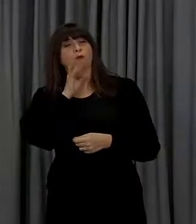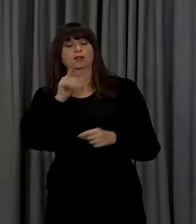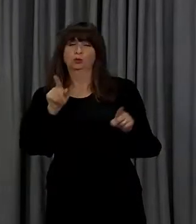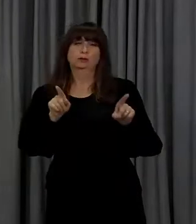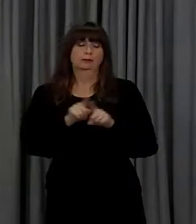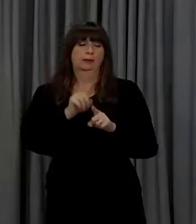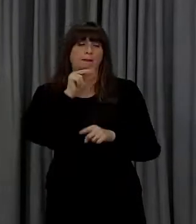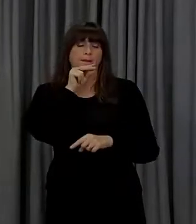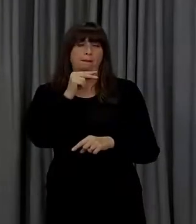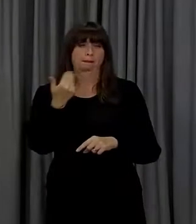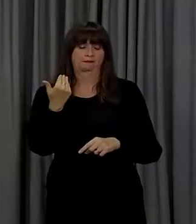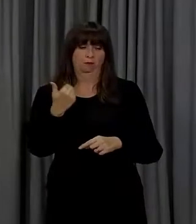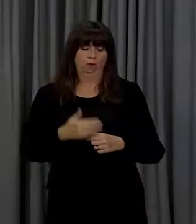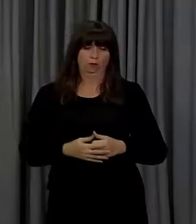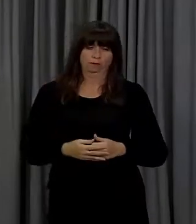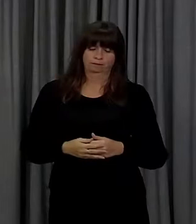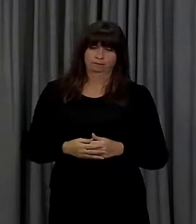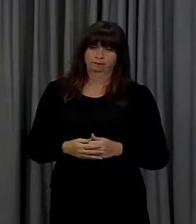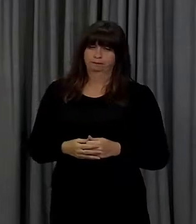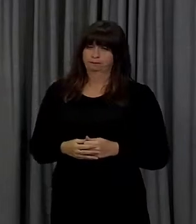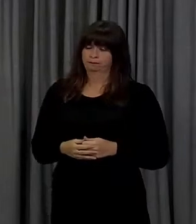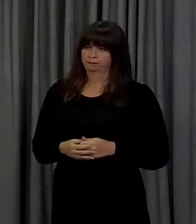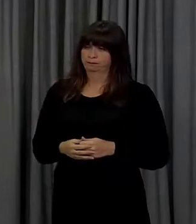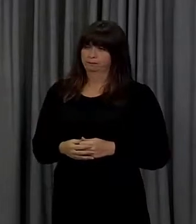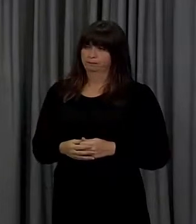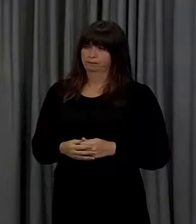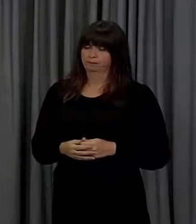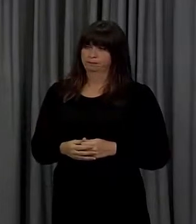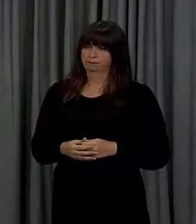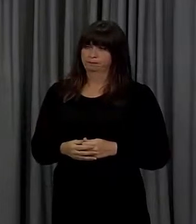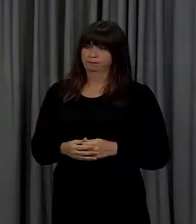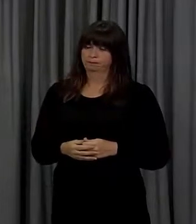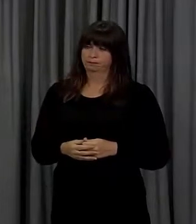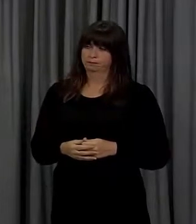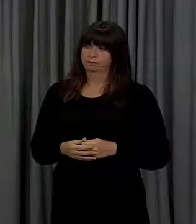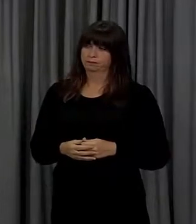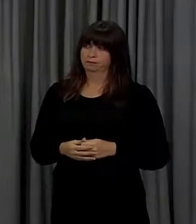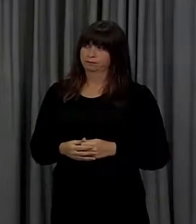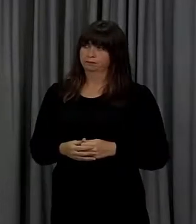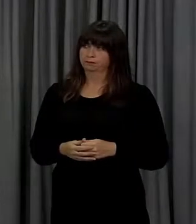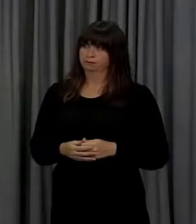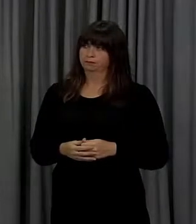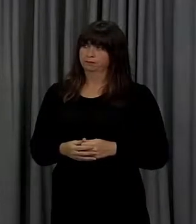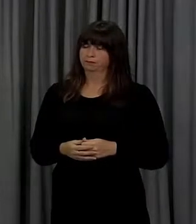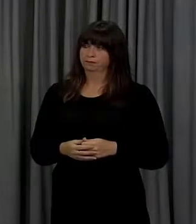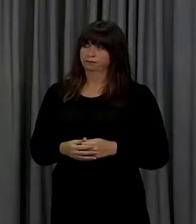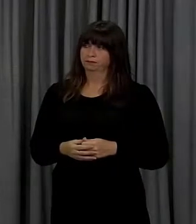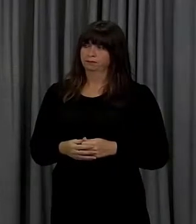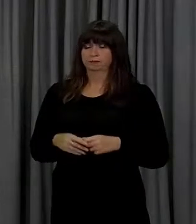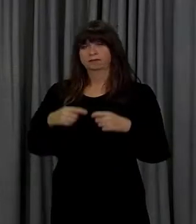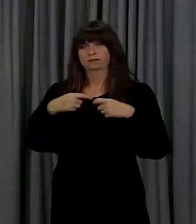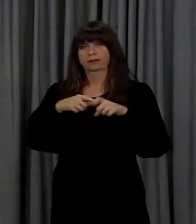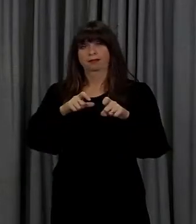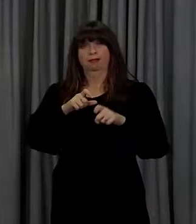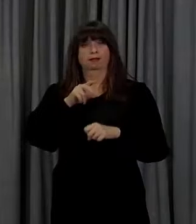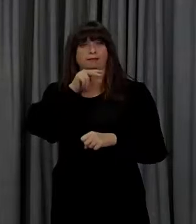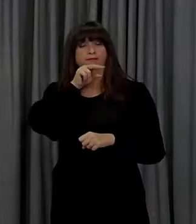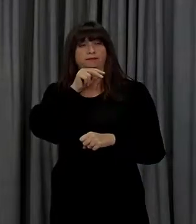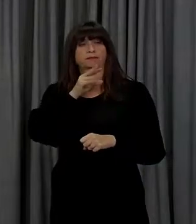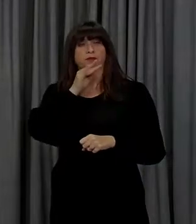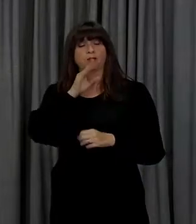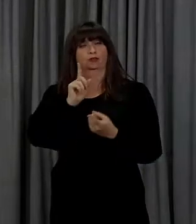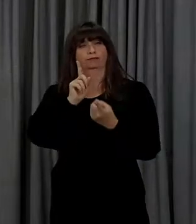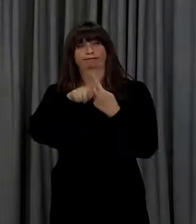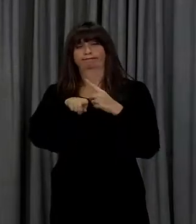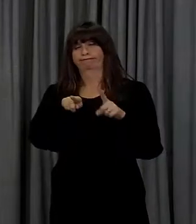ffordd gwahanol, a mae hwnna wedi wneud gwahaniaeth i niferoedd ni. Ond dwi yn meddwl hefyd bod e'n bwysig ein bod ni'n deall